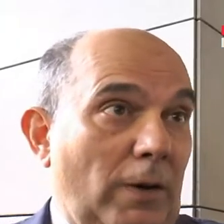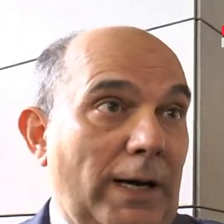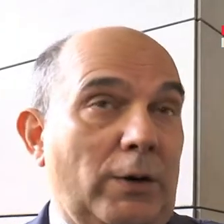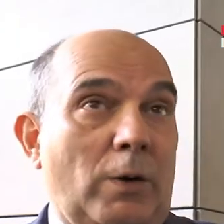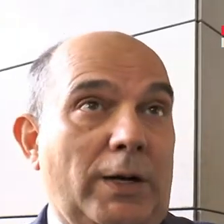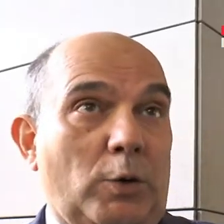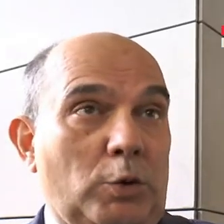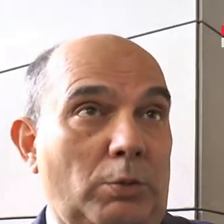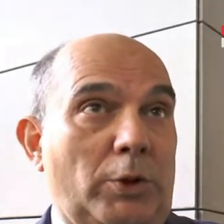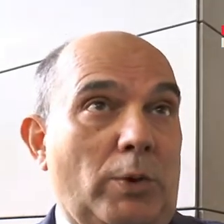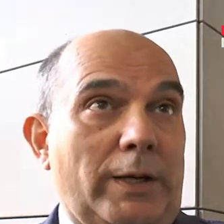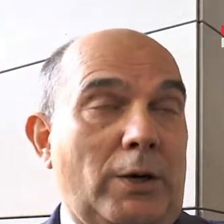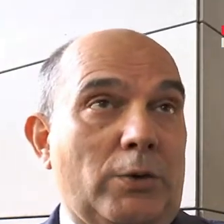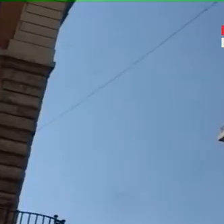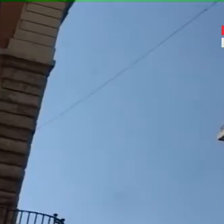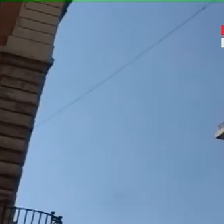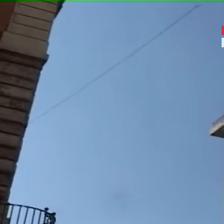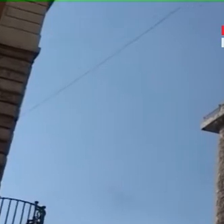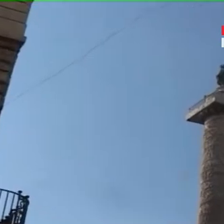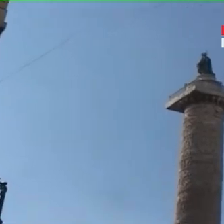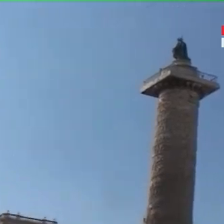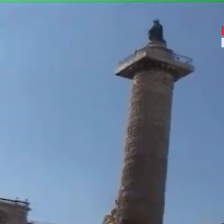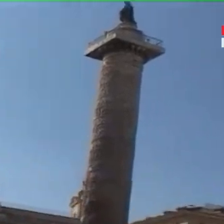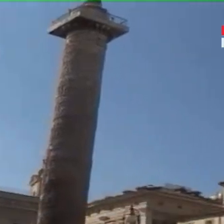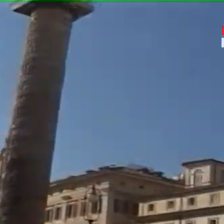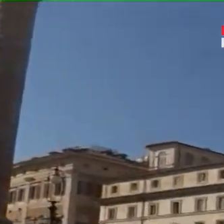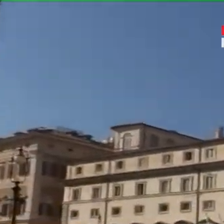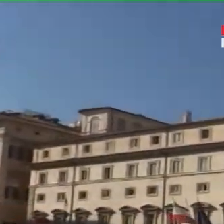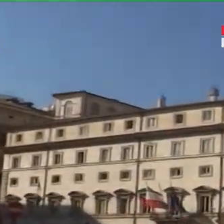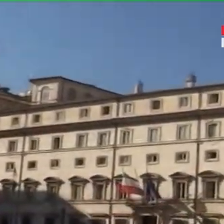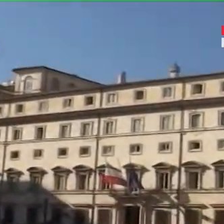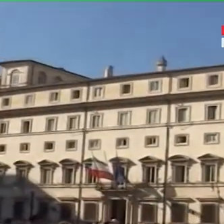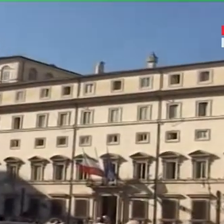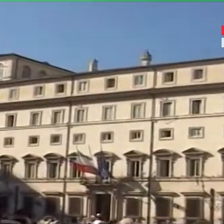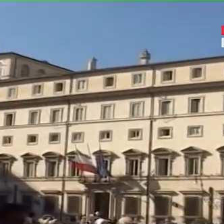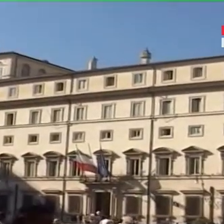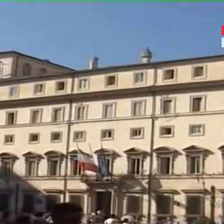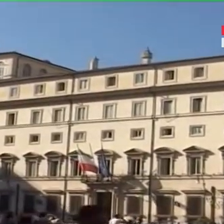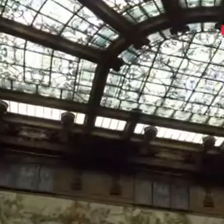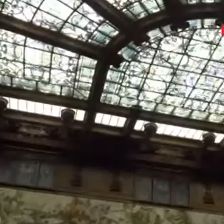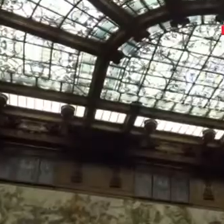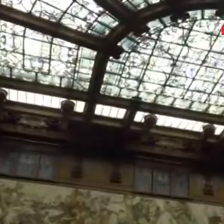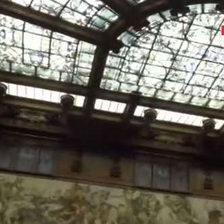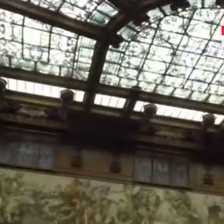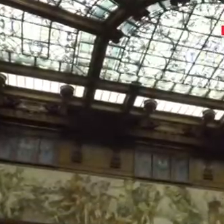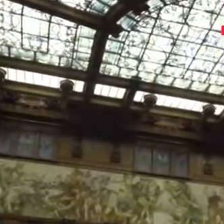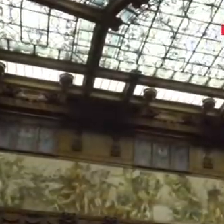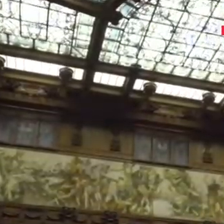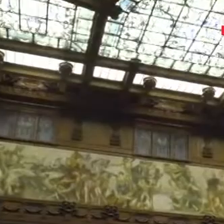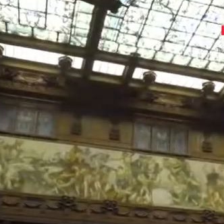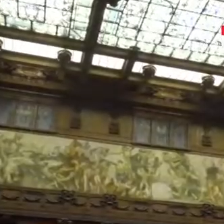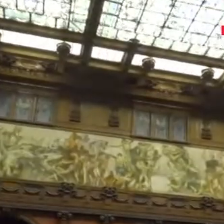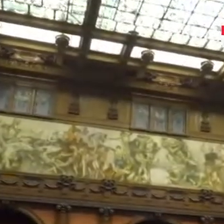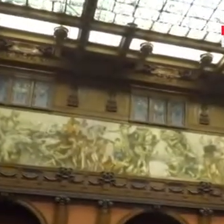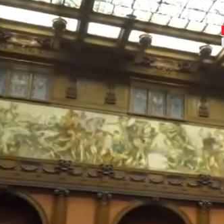Confindustria Veneto, con il suo presidente Enrico Carraro, preferisce attendere il prossimo passo dell'esecutivo prima di entrare nel dibattito, perché sullo sblocco